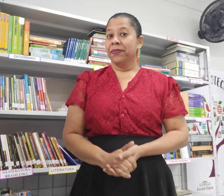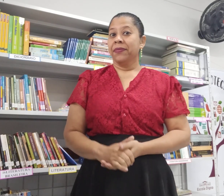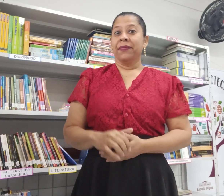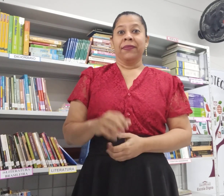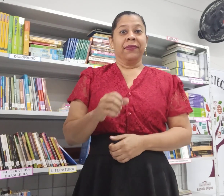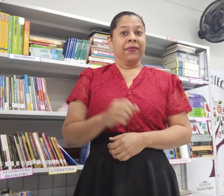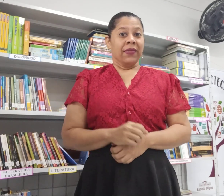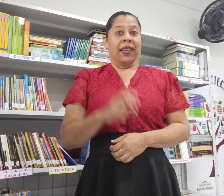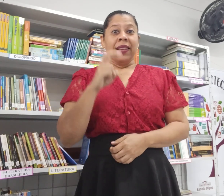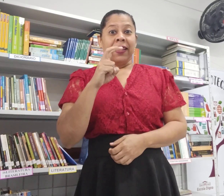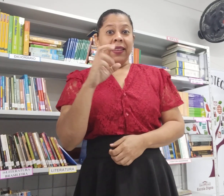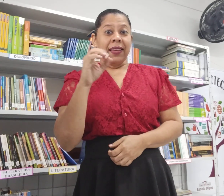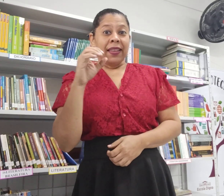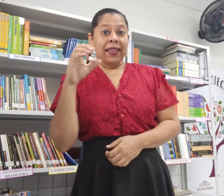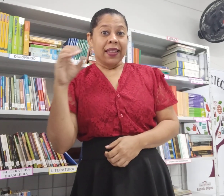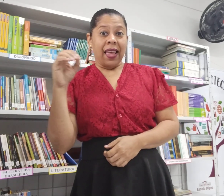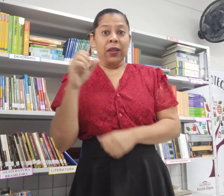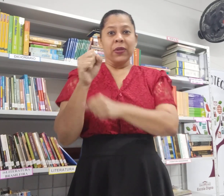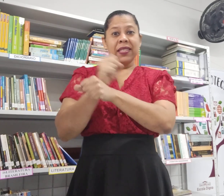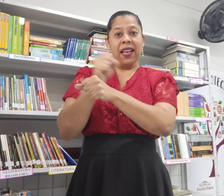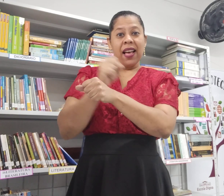Anos antes de Cristo, o filósofo